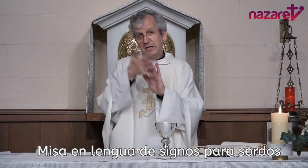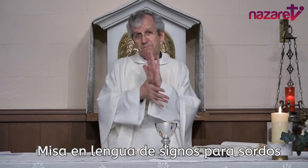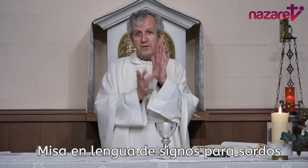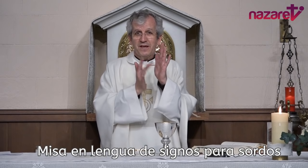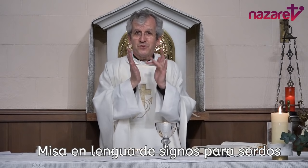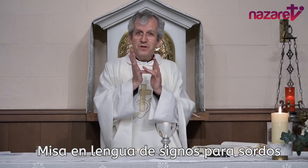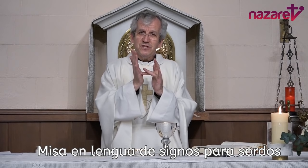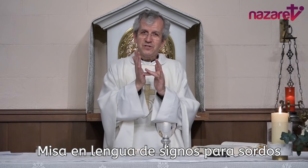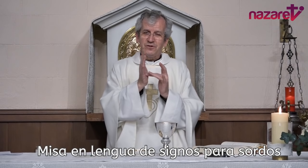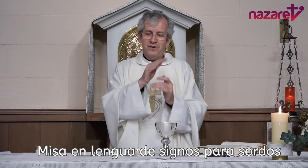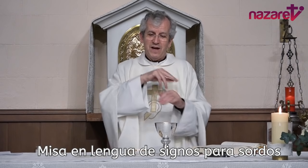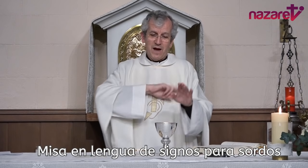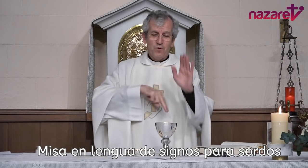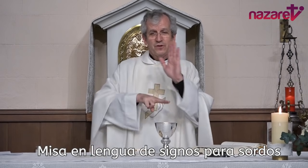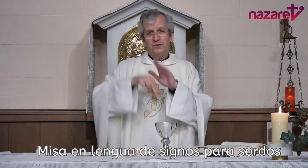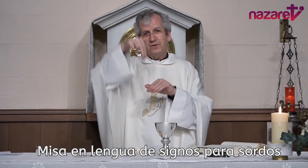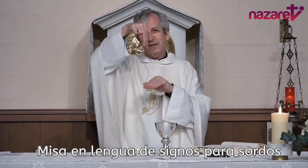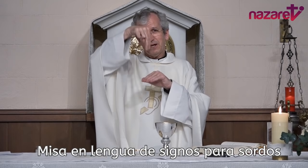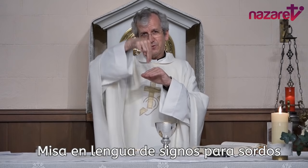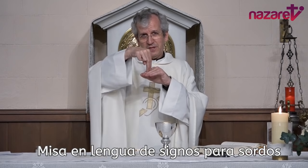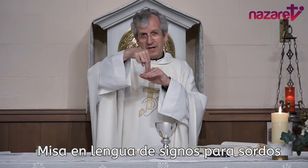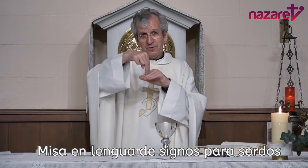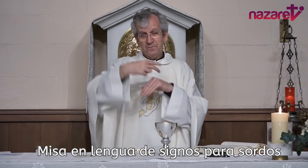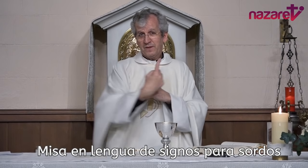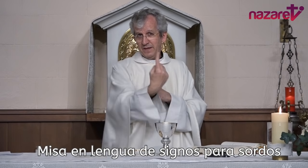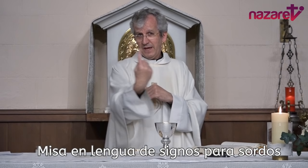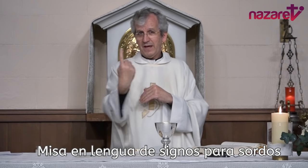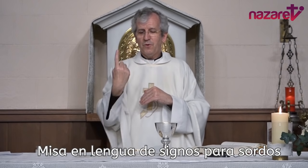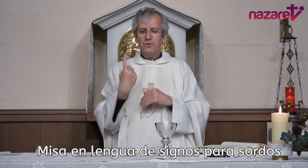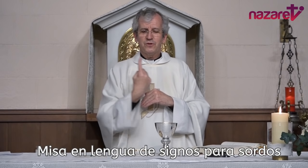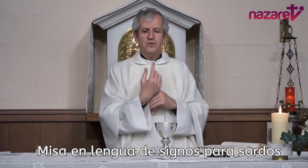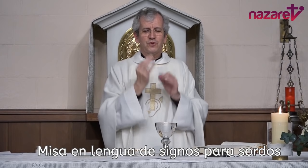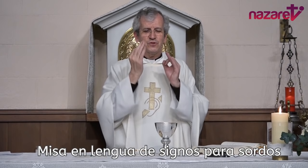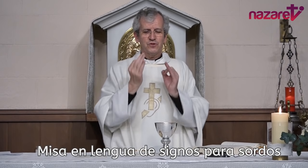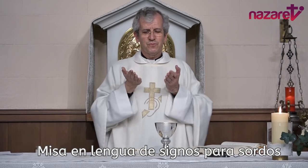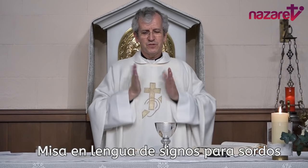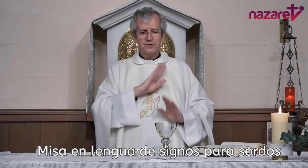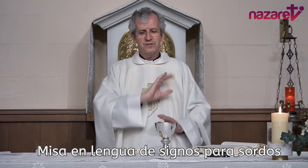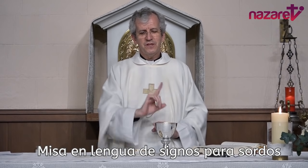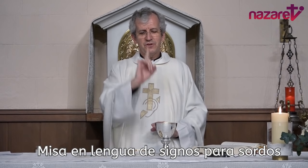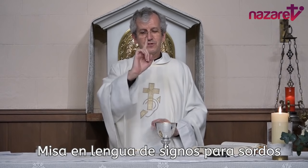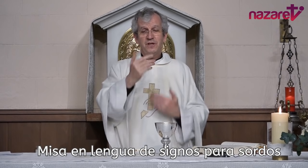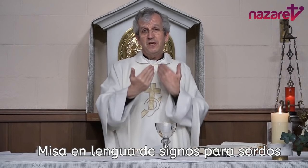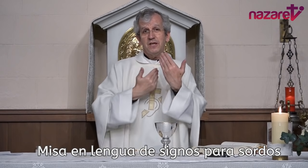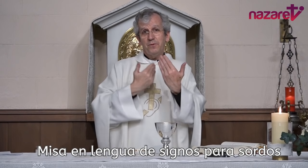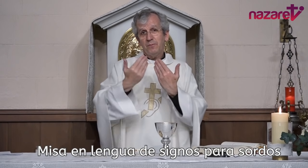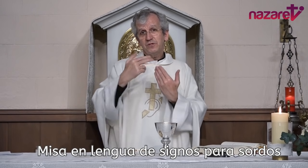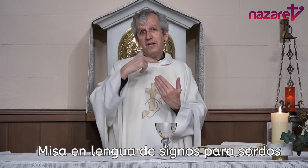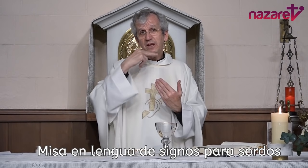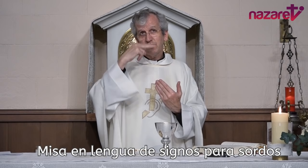Es porque Jesucristo ha muerto y ha resucitado que cada uno de nosotros somos hijos de Dios y podemos dirigirnos